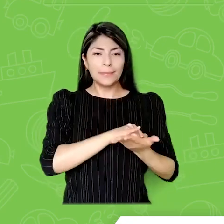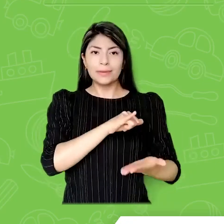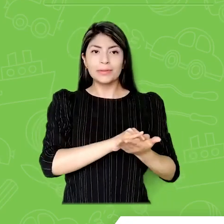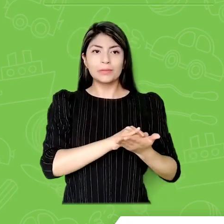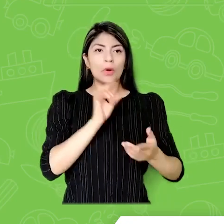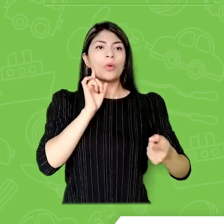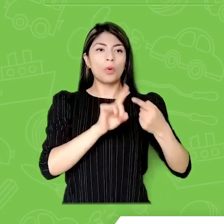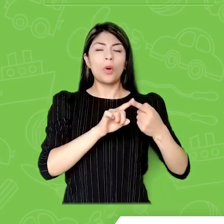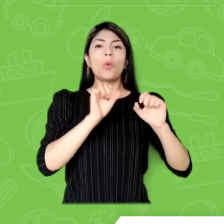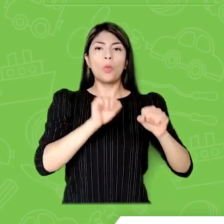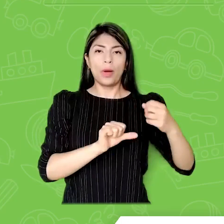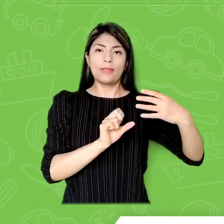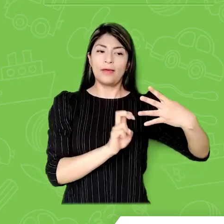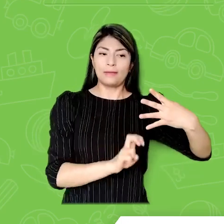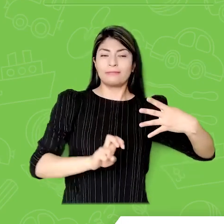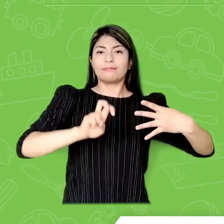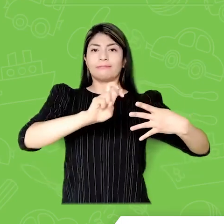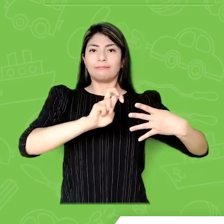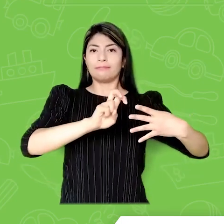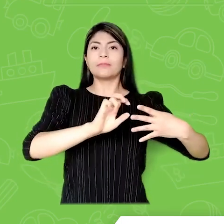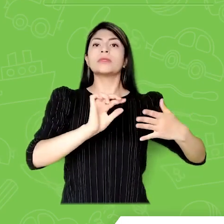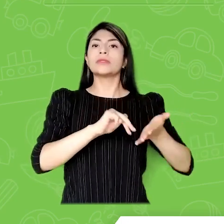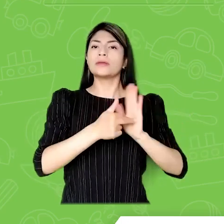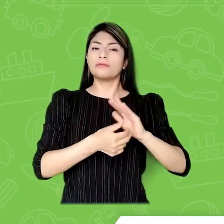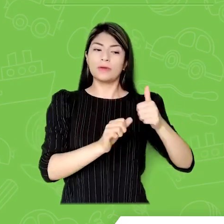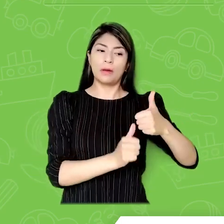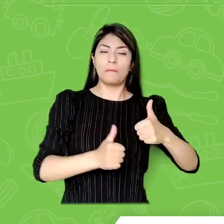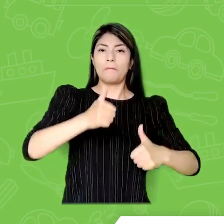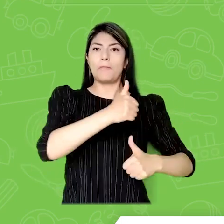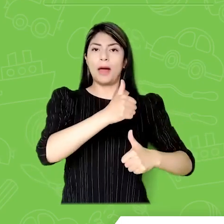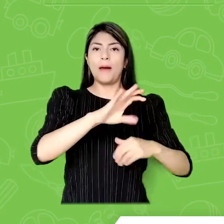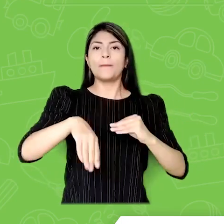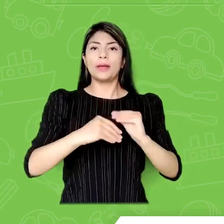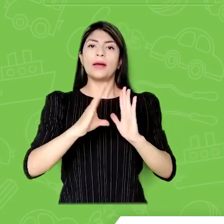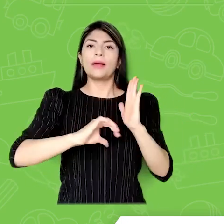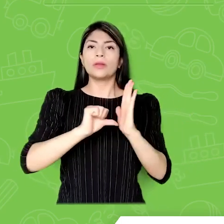de empleos. Por su parte, el artículo